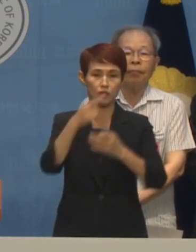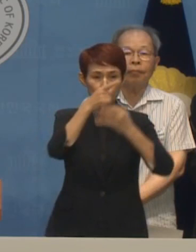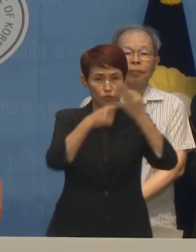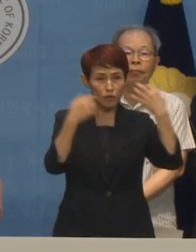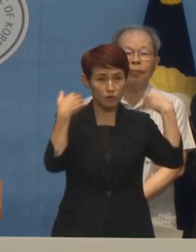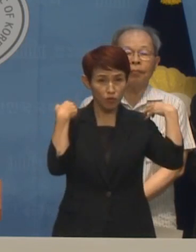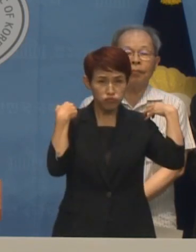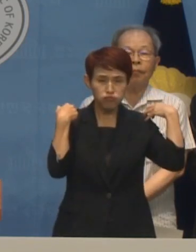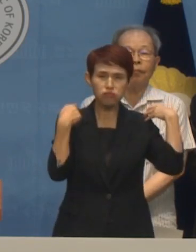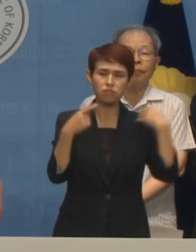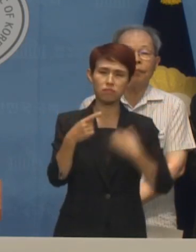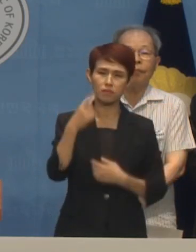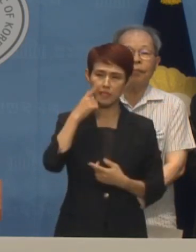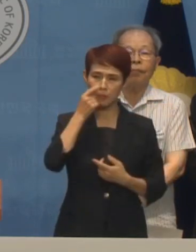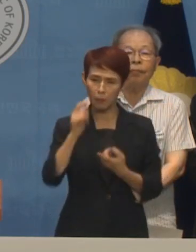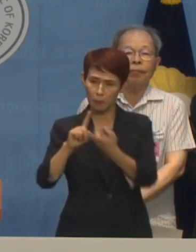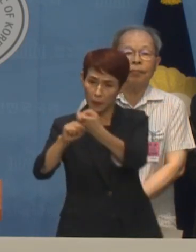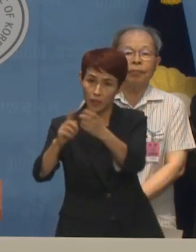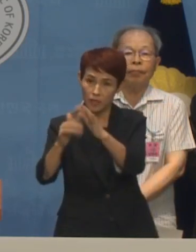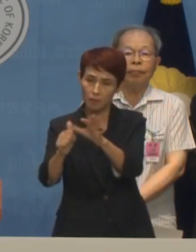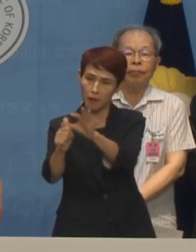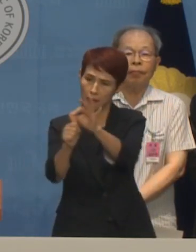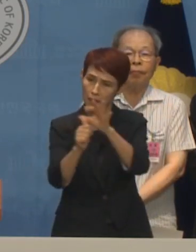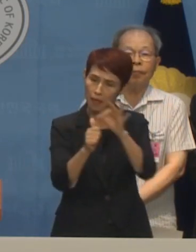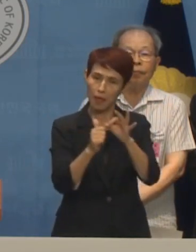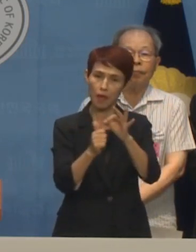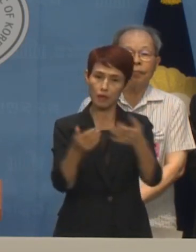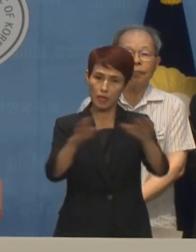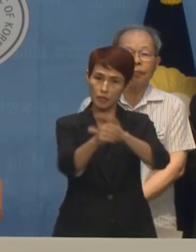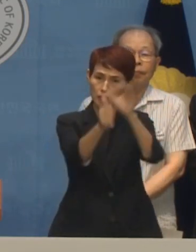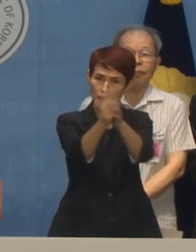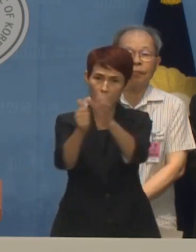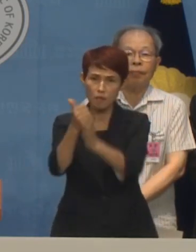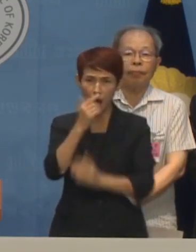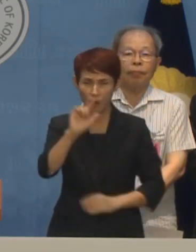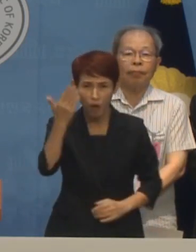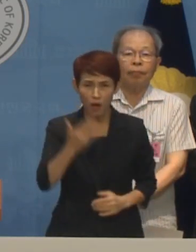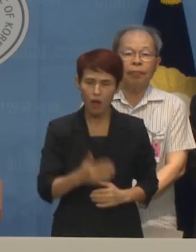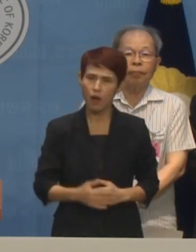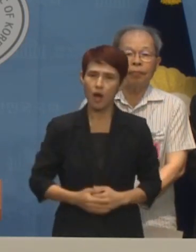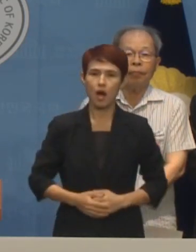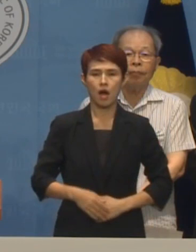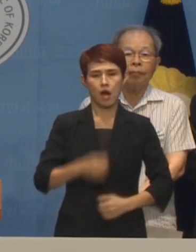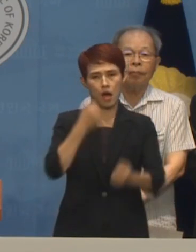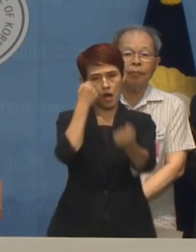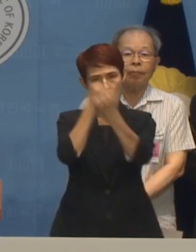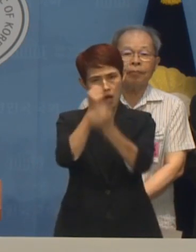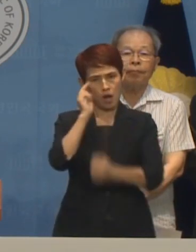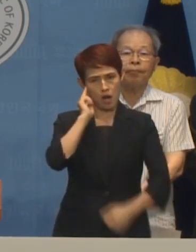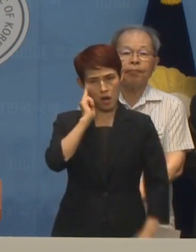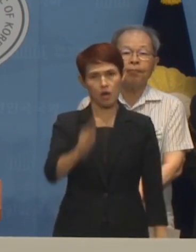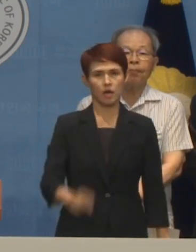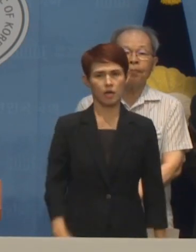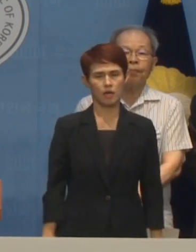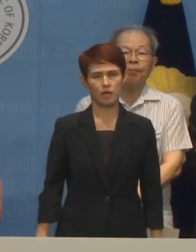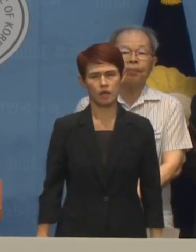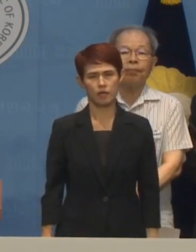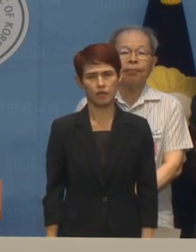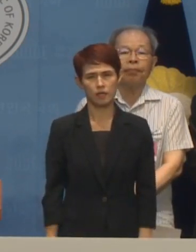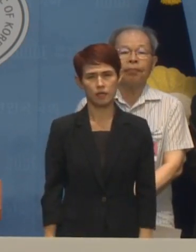뽑아서 기관장 자리에 앉힐 생각을 합니까? 정말 후안무치한 일입니다.